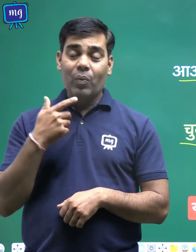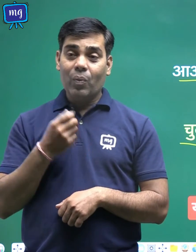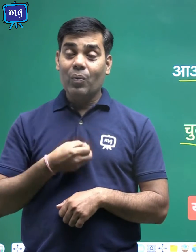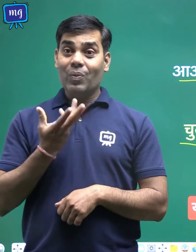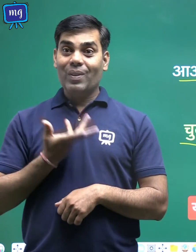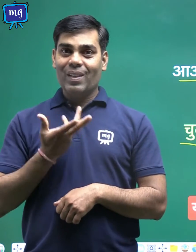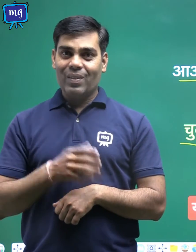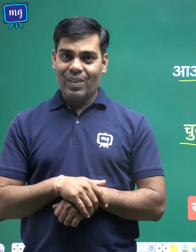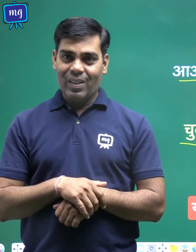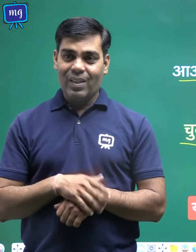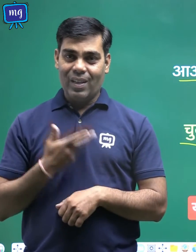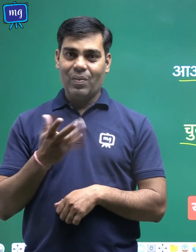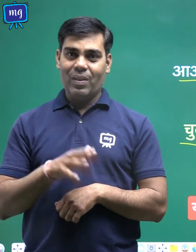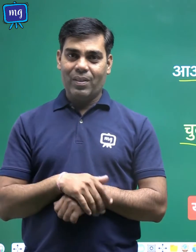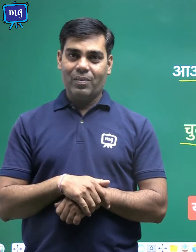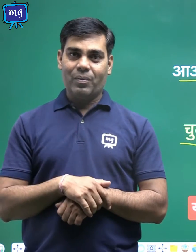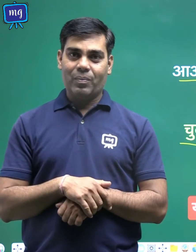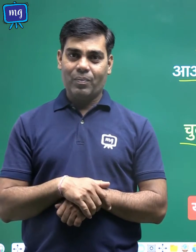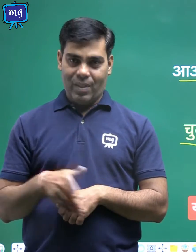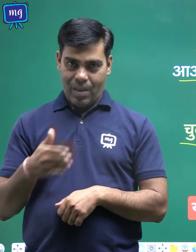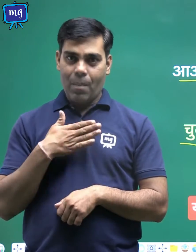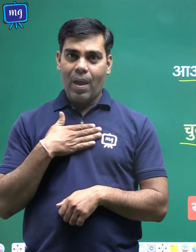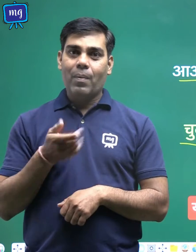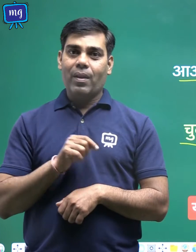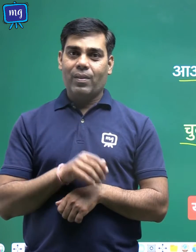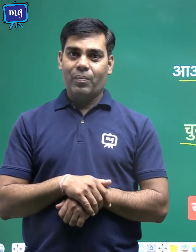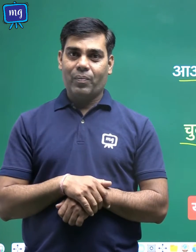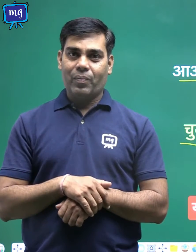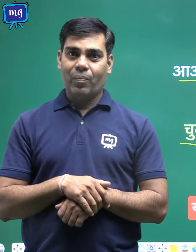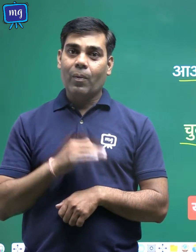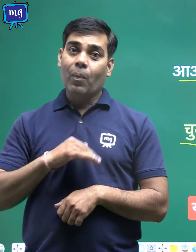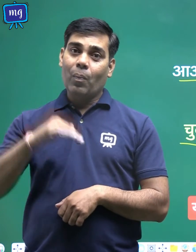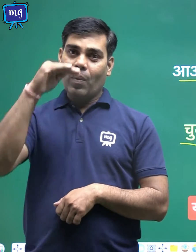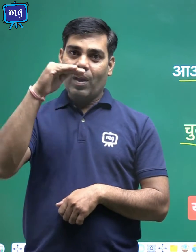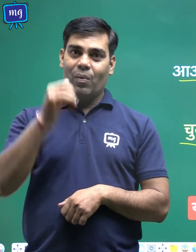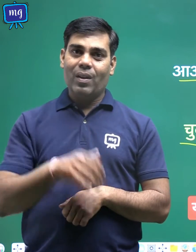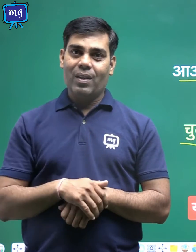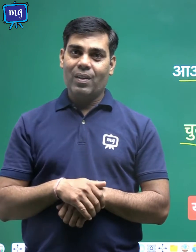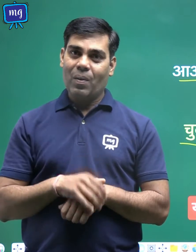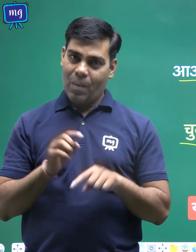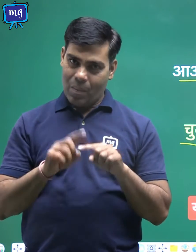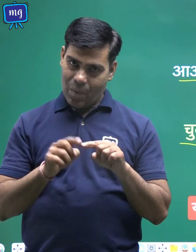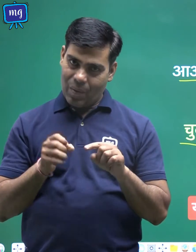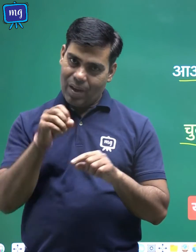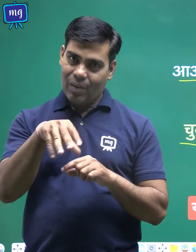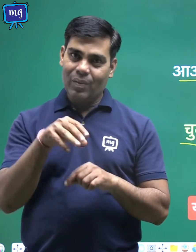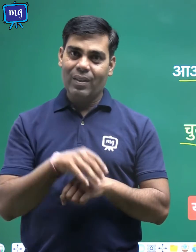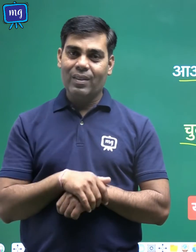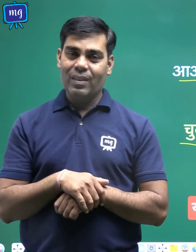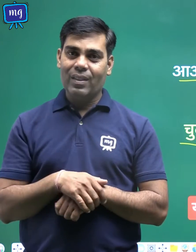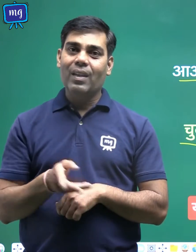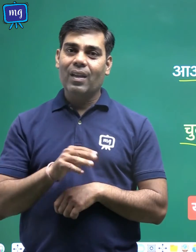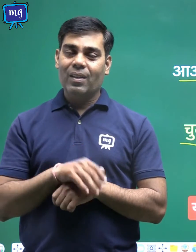भी रही होगी कि मैं भी बड़ा होकर वोट डालूँगा,